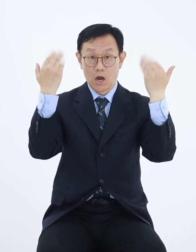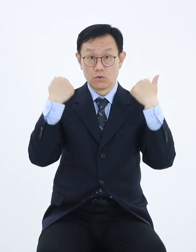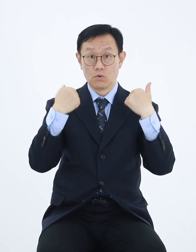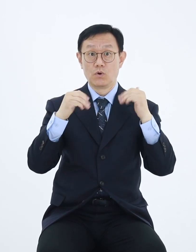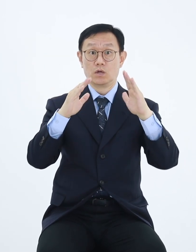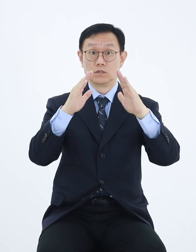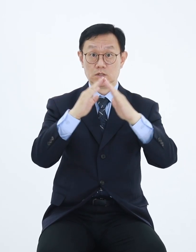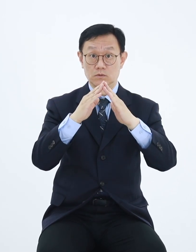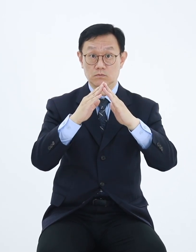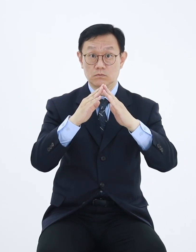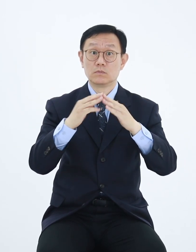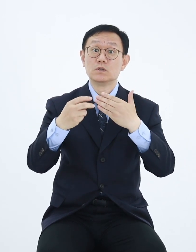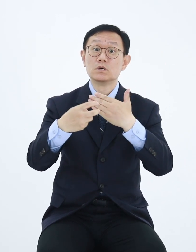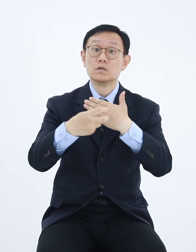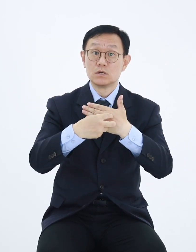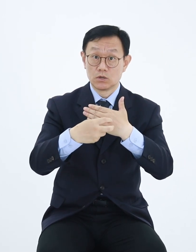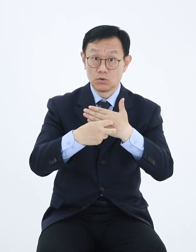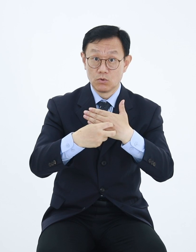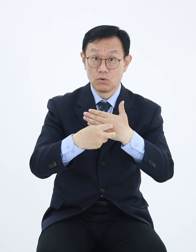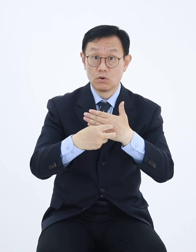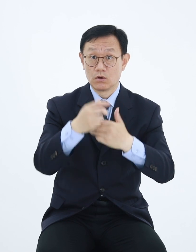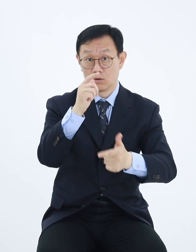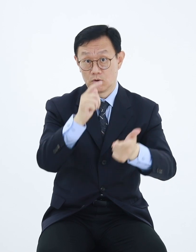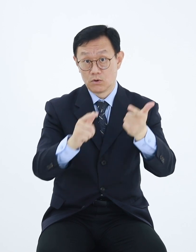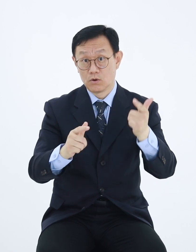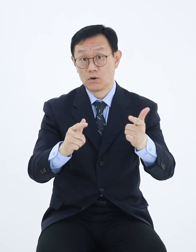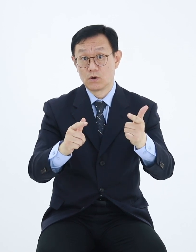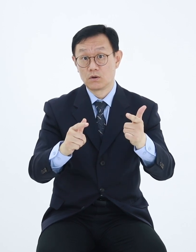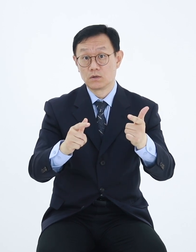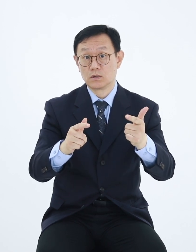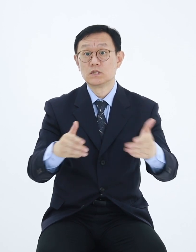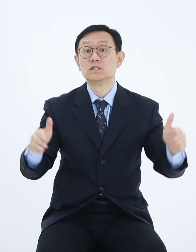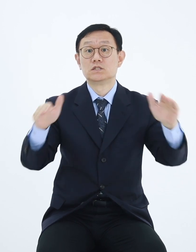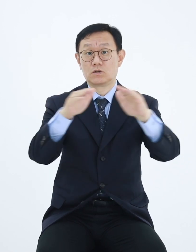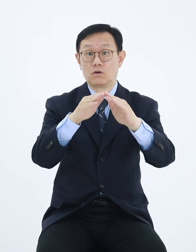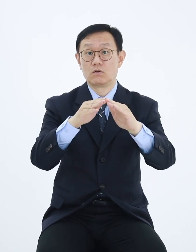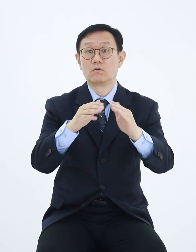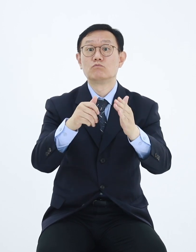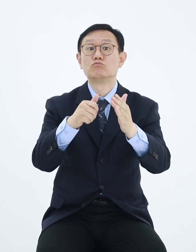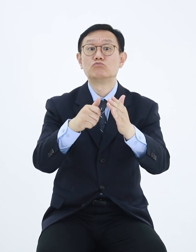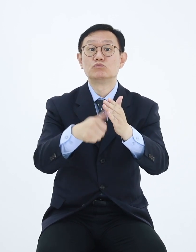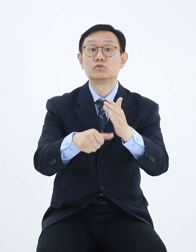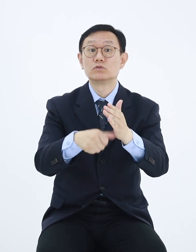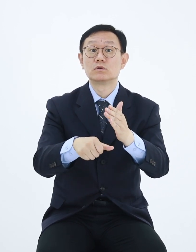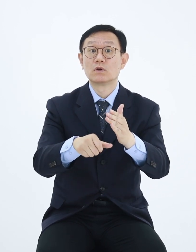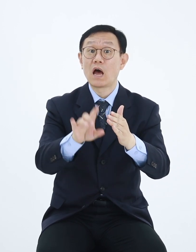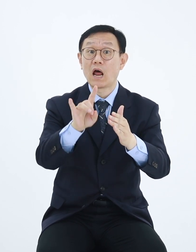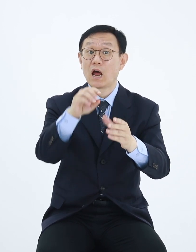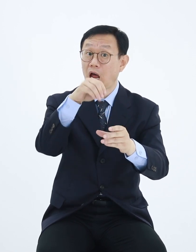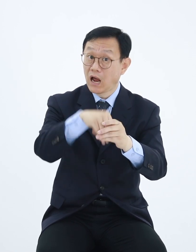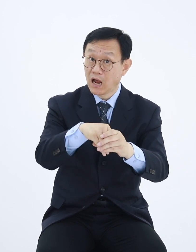주택 의료시설 및 기타 실내외 시설 같은 물리적인 것에만 국한되지 않습니다